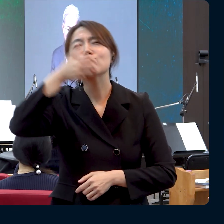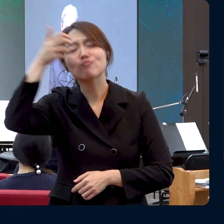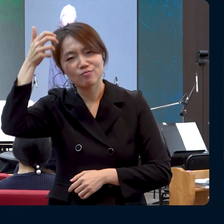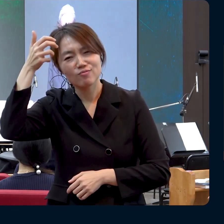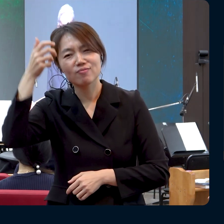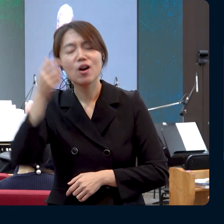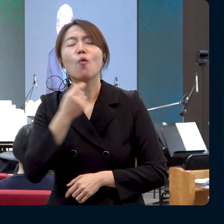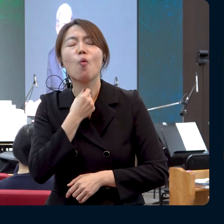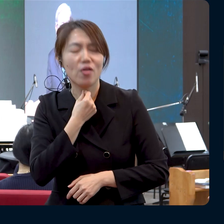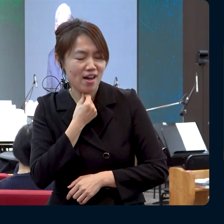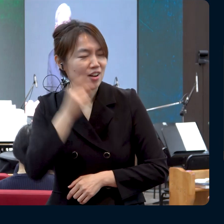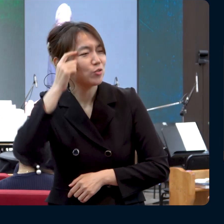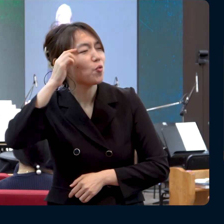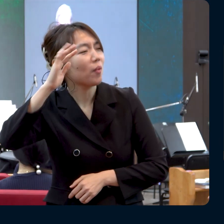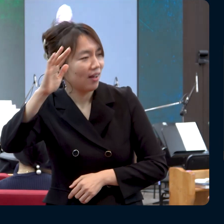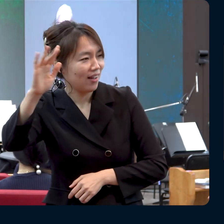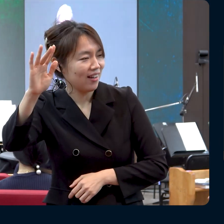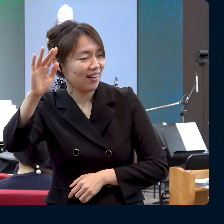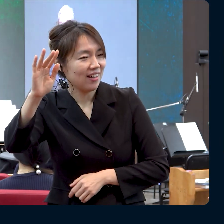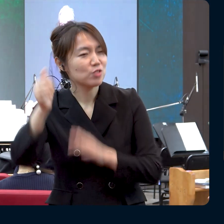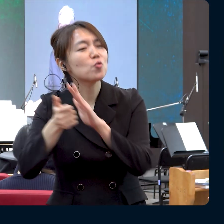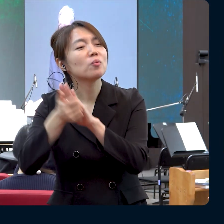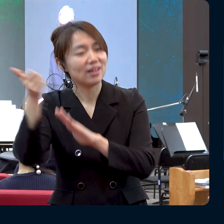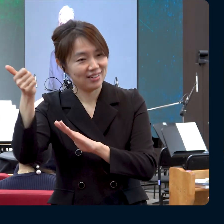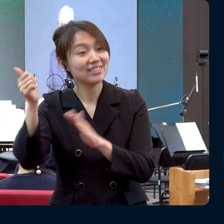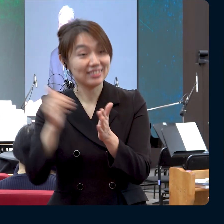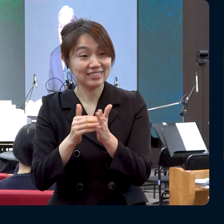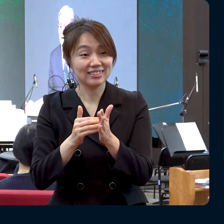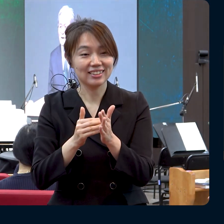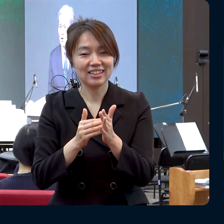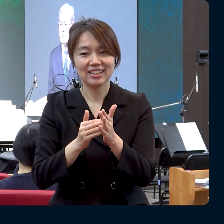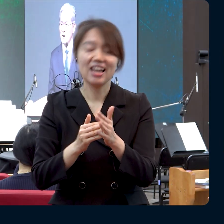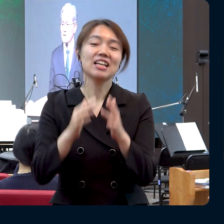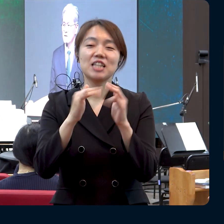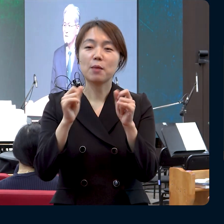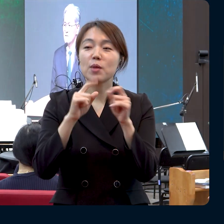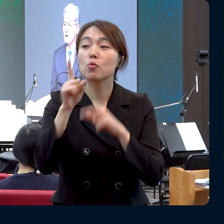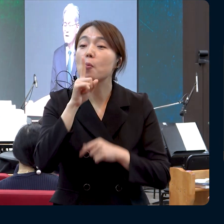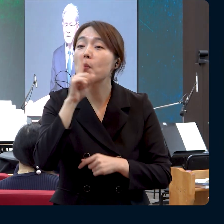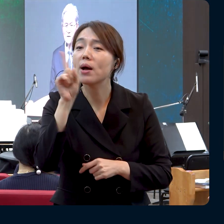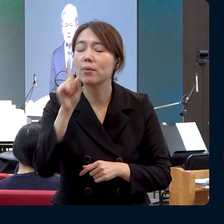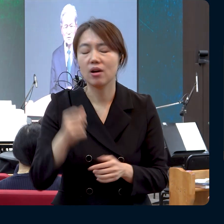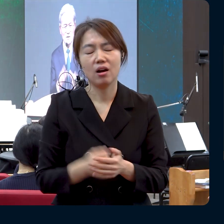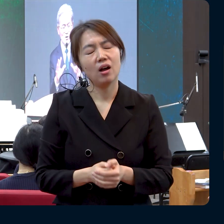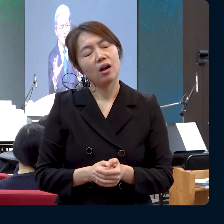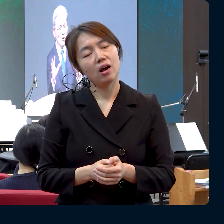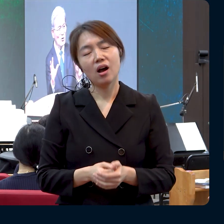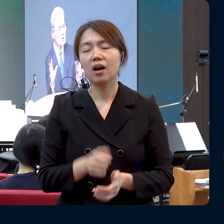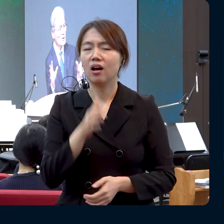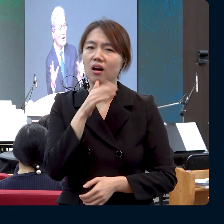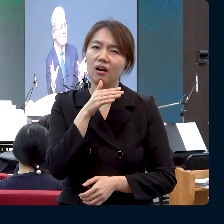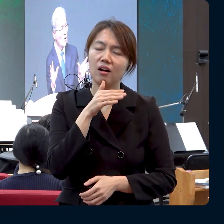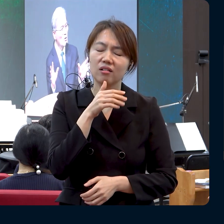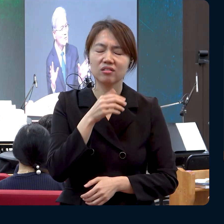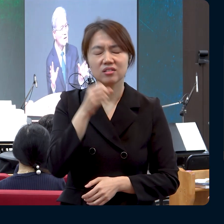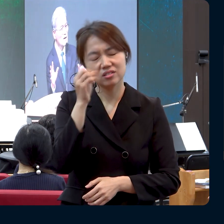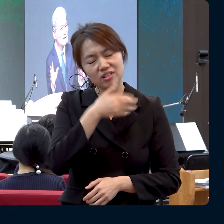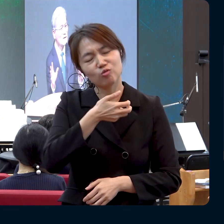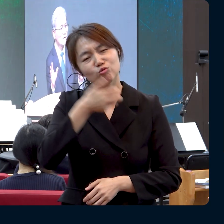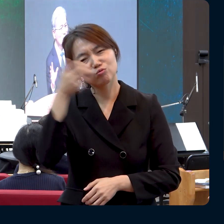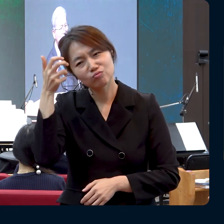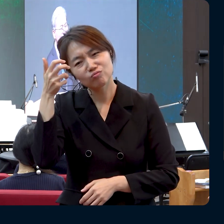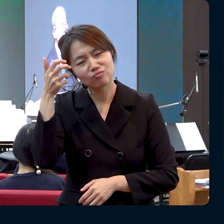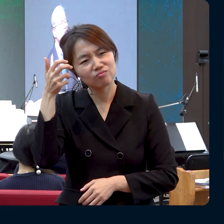보니까 우리는 종종 꿈이었나? 라고 말하는데 그때 정서가 어때요? 행복한